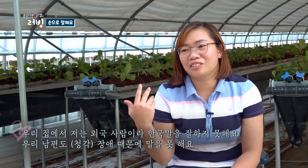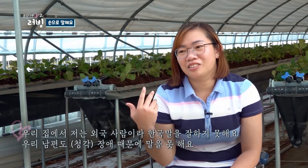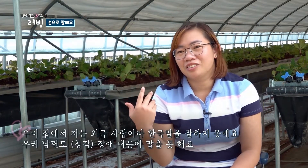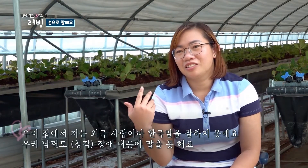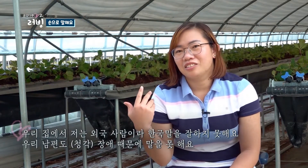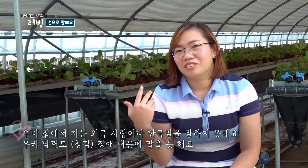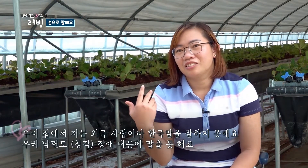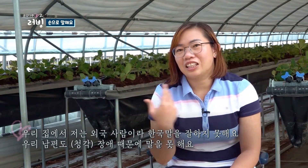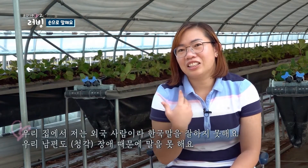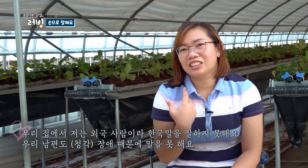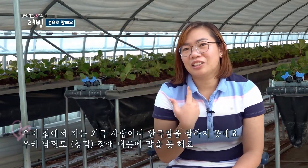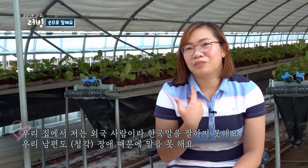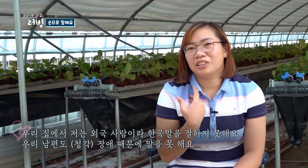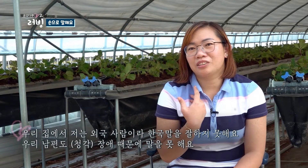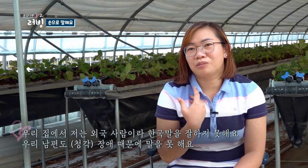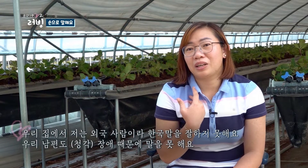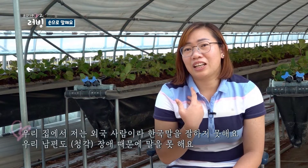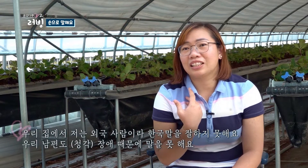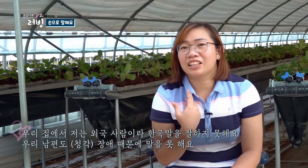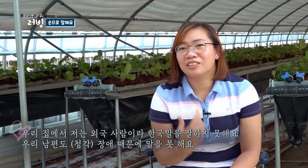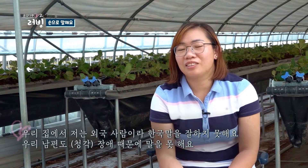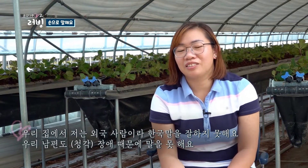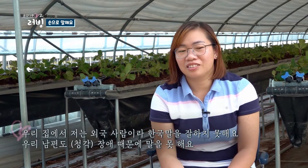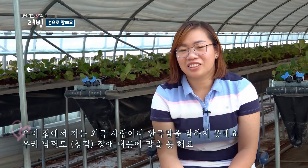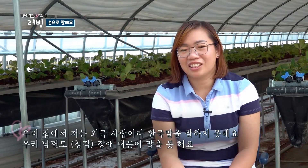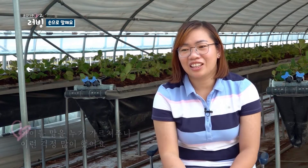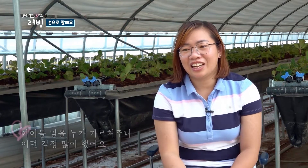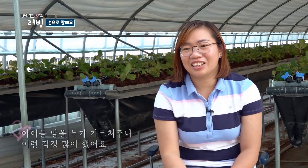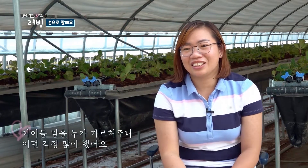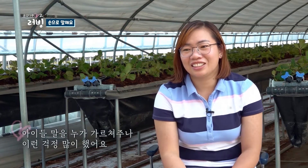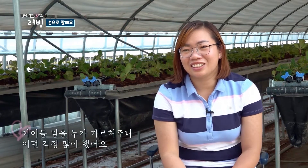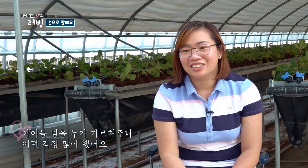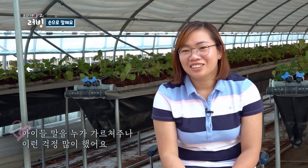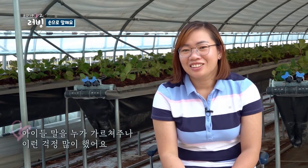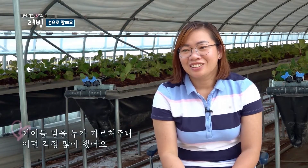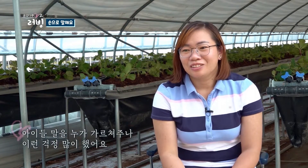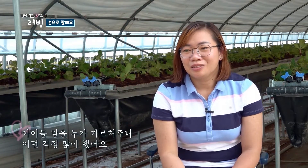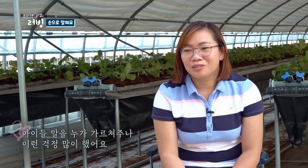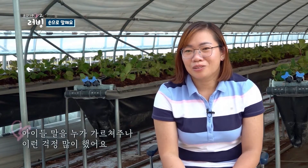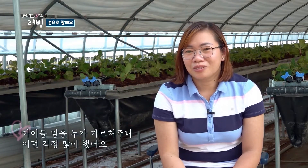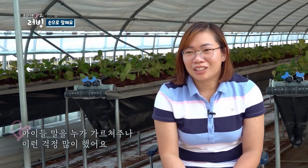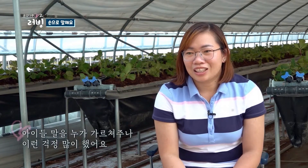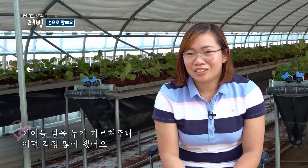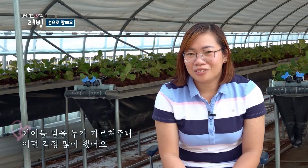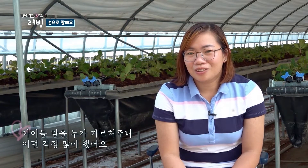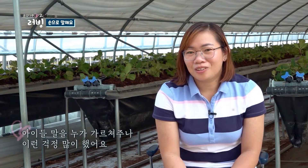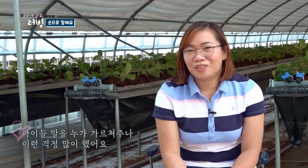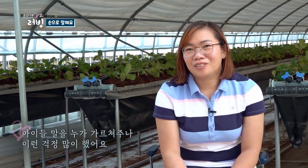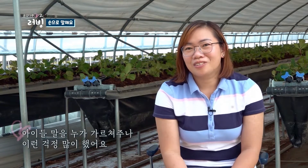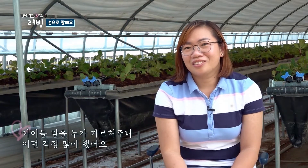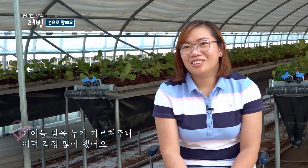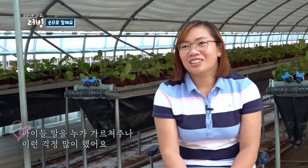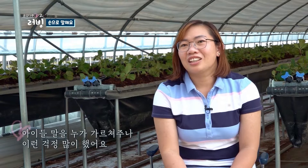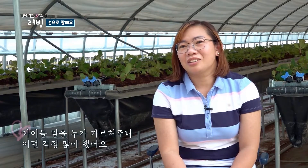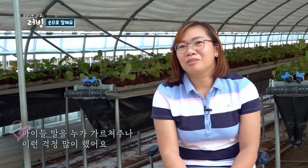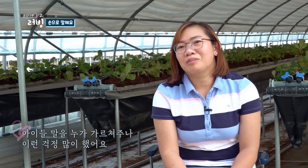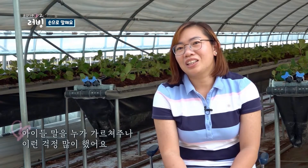장애인 때문에도 많이 안 돼요. 애기 누구 가르쳐주고 이렇게 많이